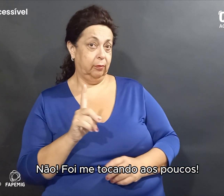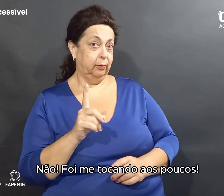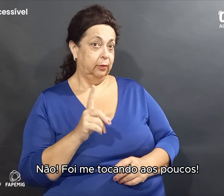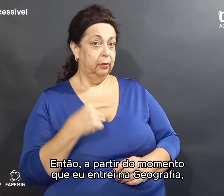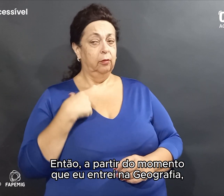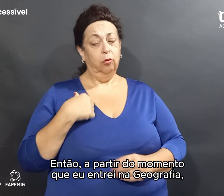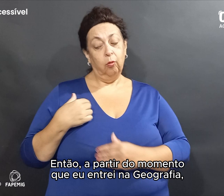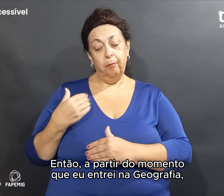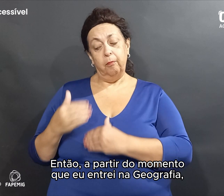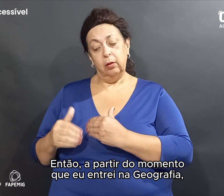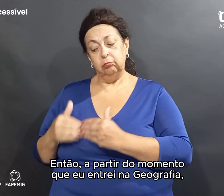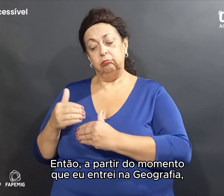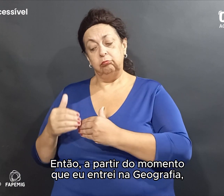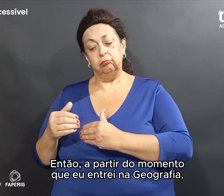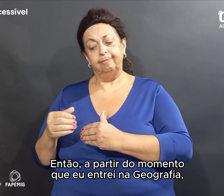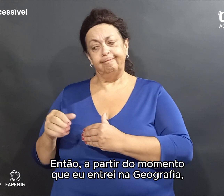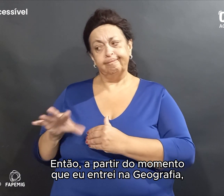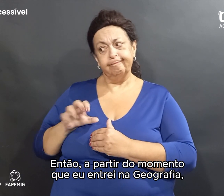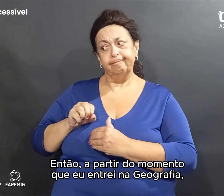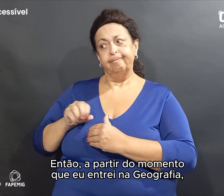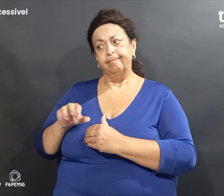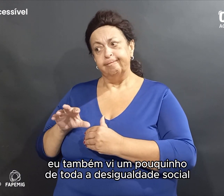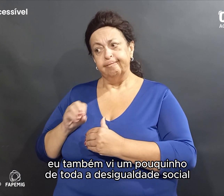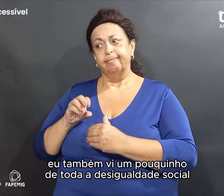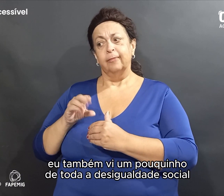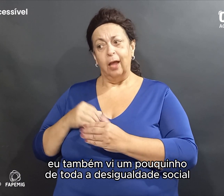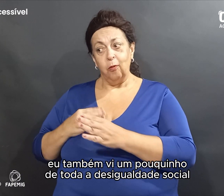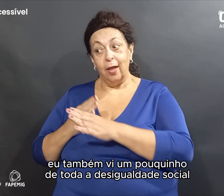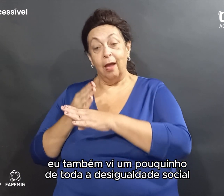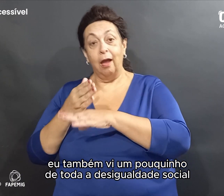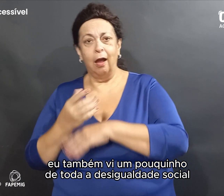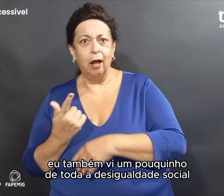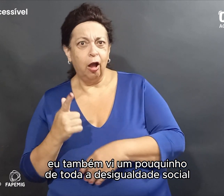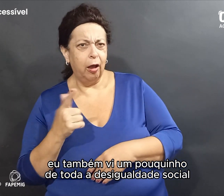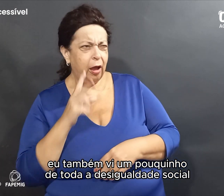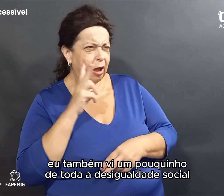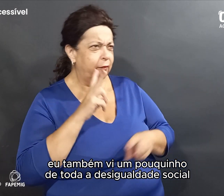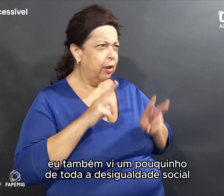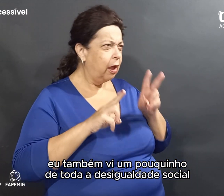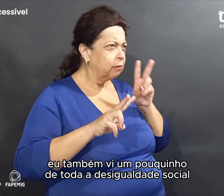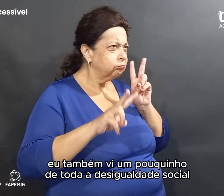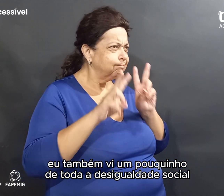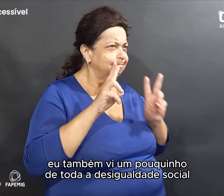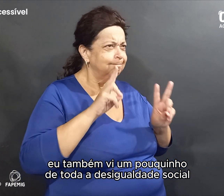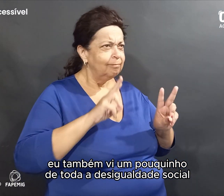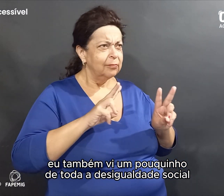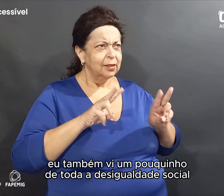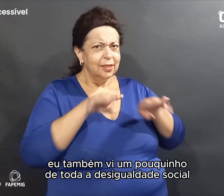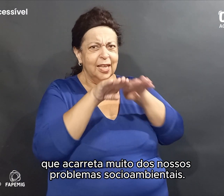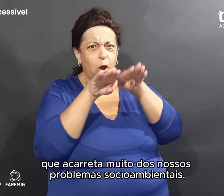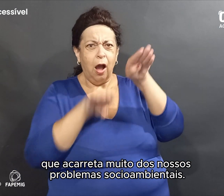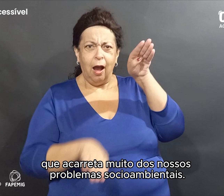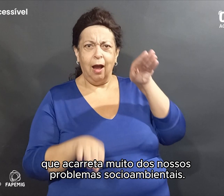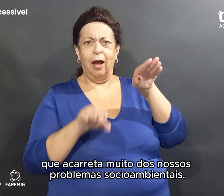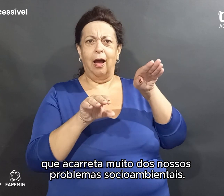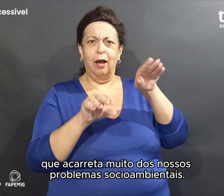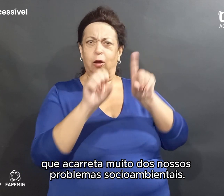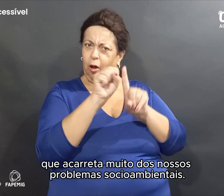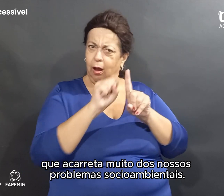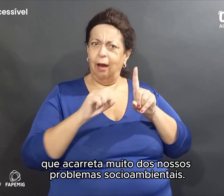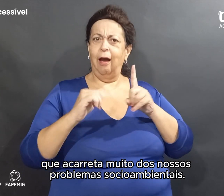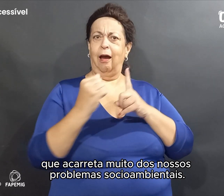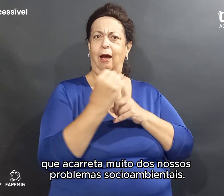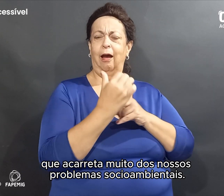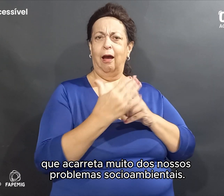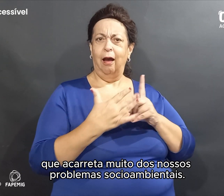tocando aos poucos. Então, a partir do momento que eu entrei na geografia, eu também vi um pouquinho de toda a desigualdade social que acarreta muitos dos